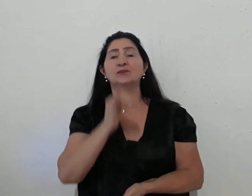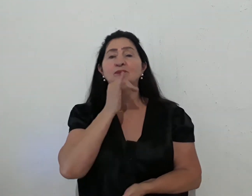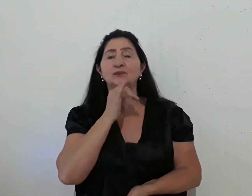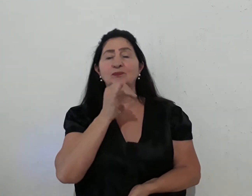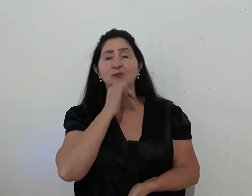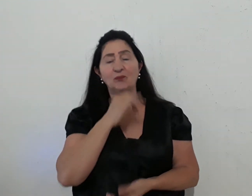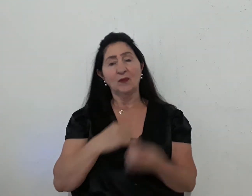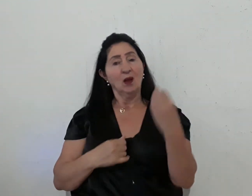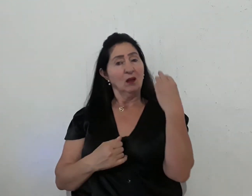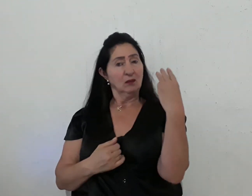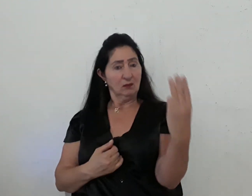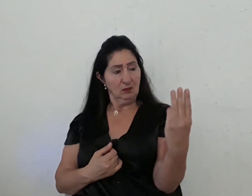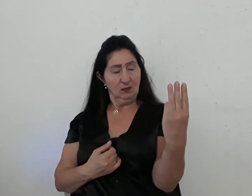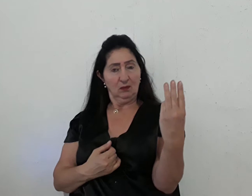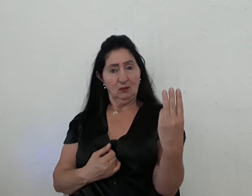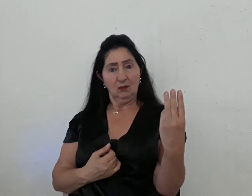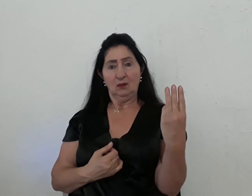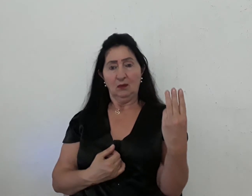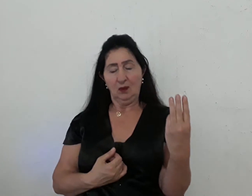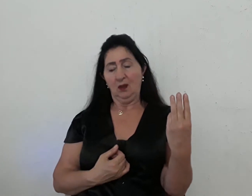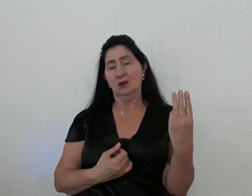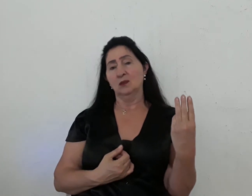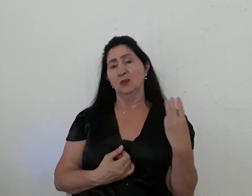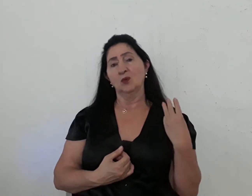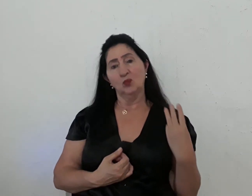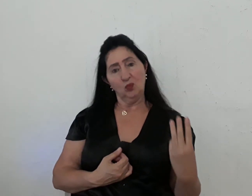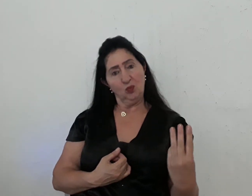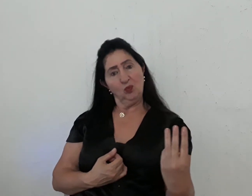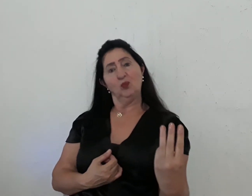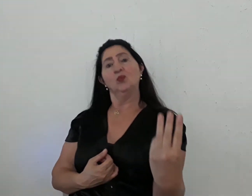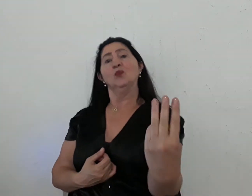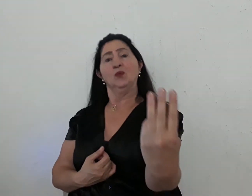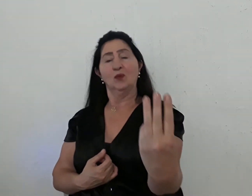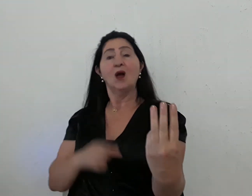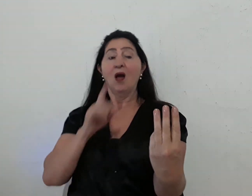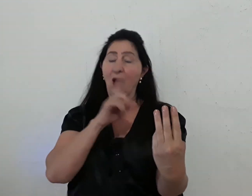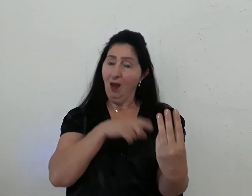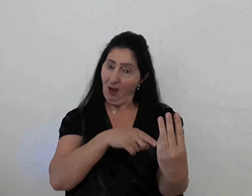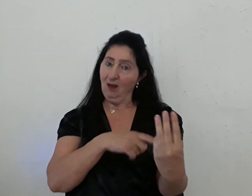3 pessoas andando juntas é um número determinado.